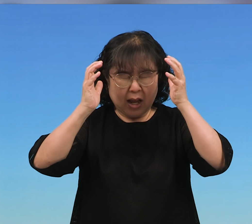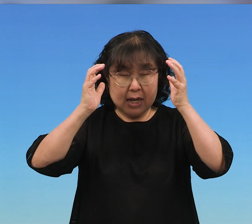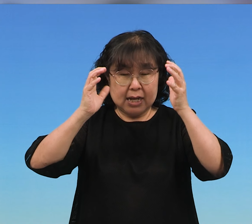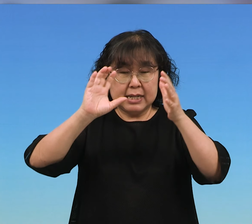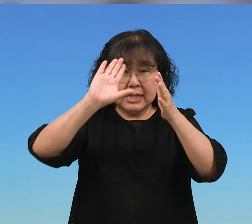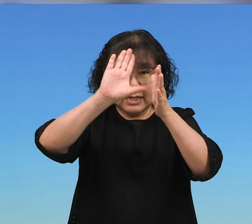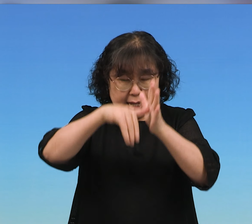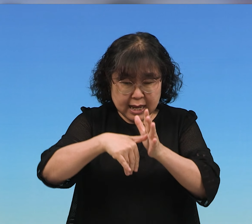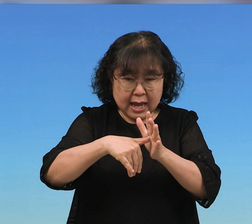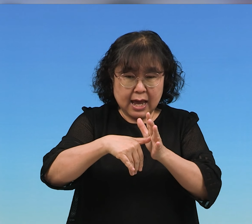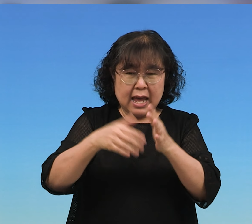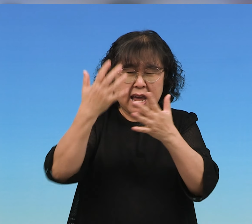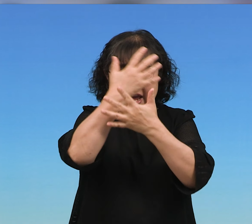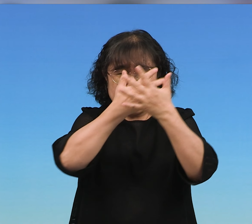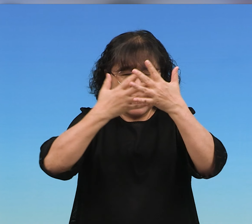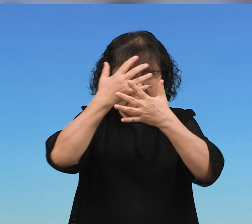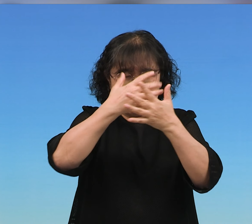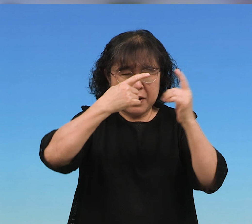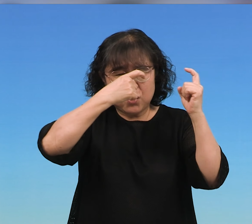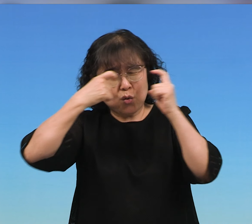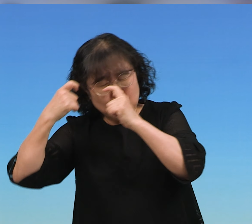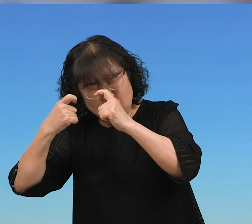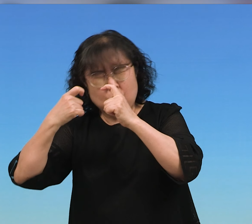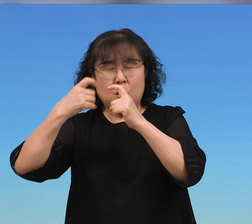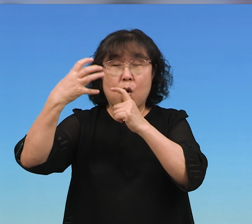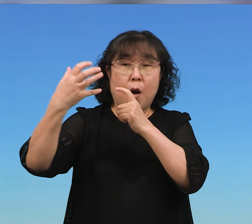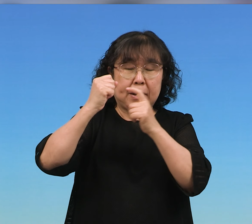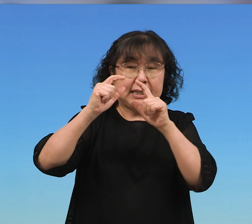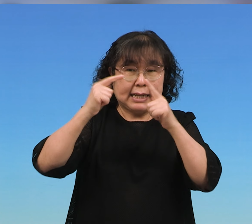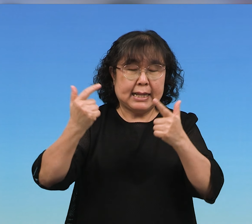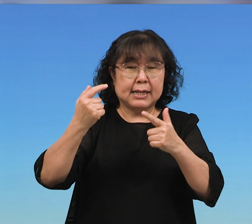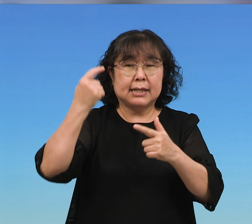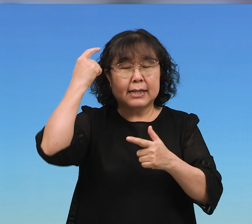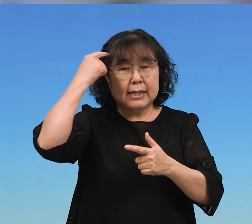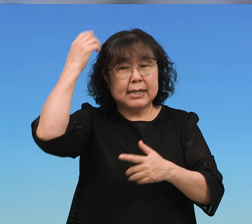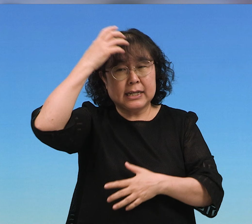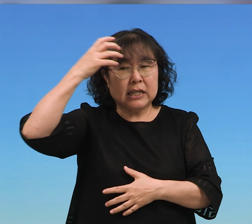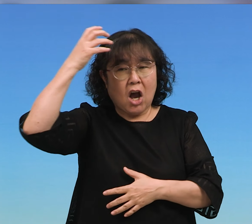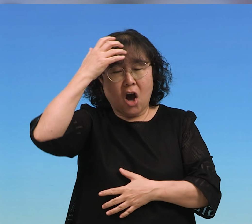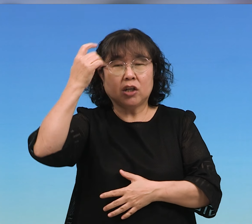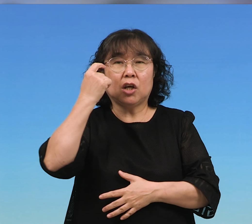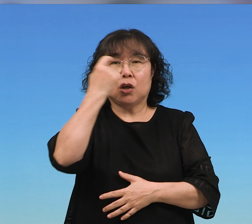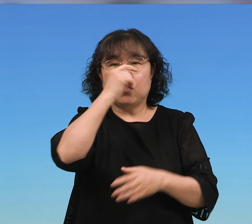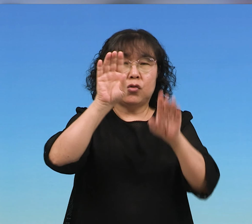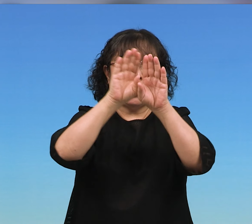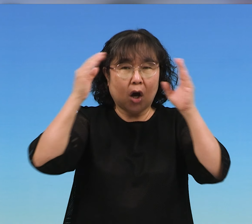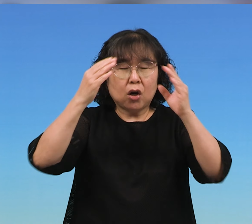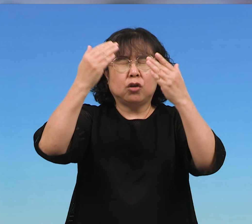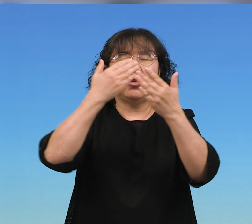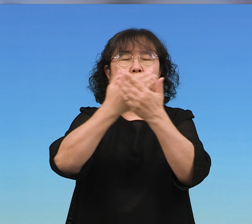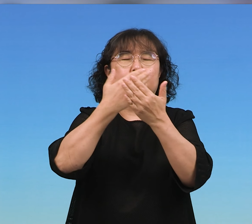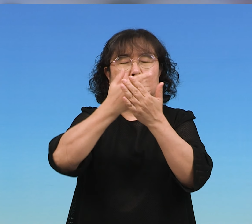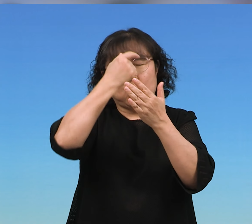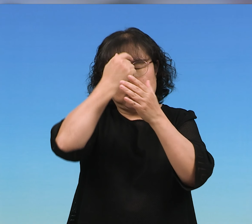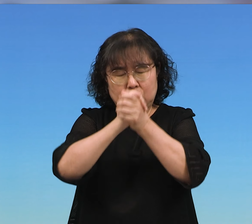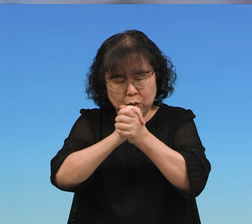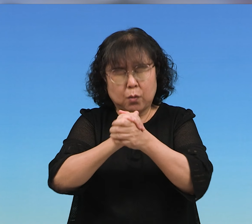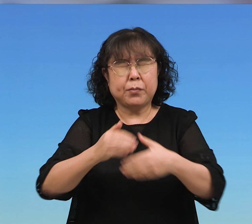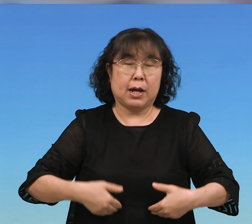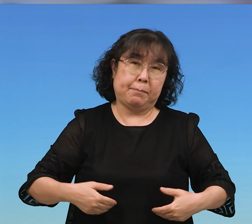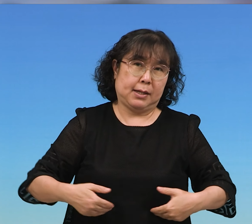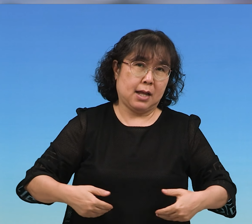시대에 헷갈리지 않는 안목을 주시기 원합니다. 보이지 않는 세계를 볼 줄 아는 영안을 열어주시기를